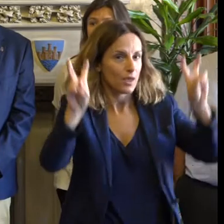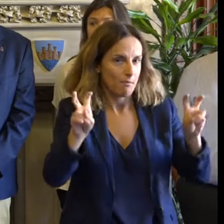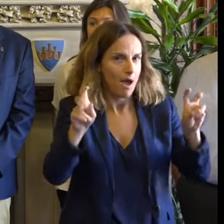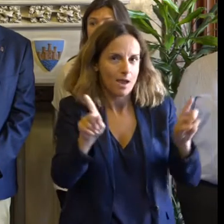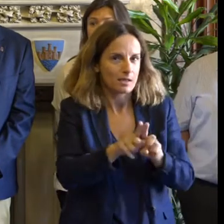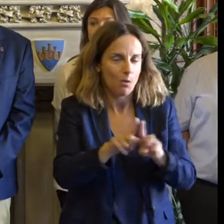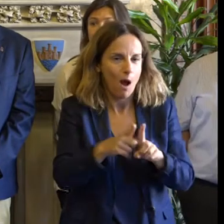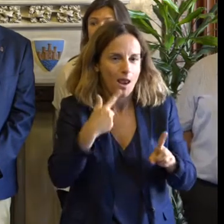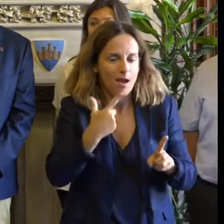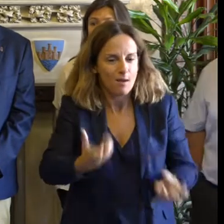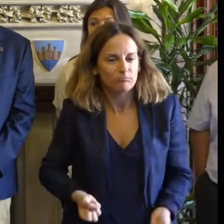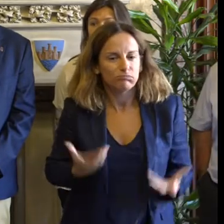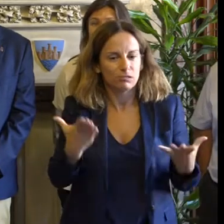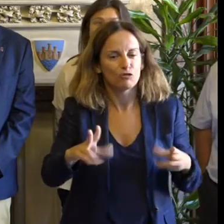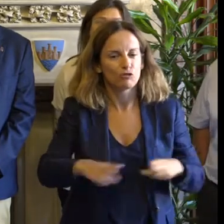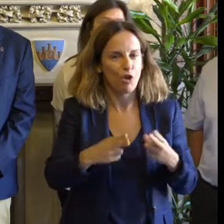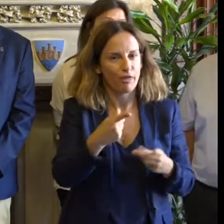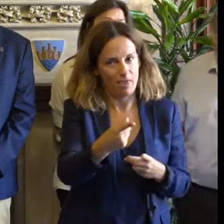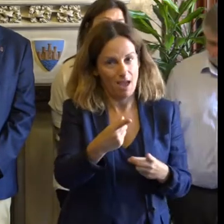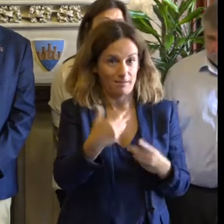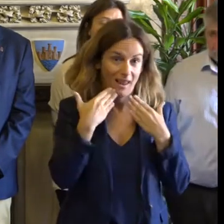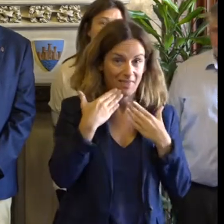comptarà sempre en tot el suport del Consell de Mallorca.